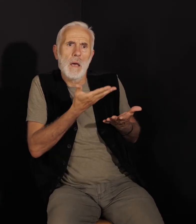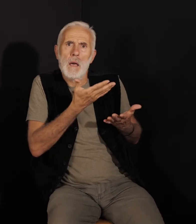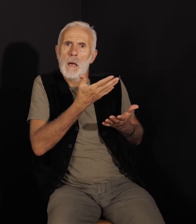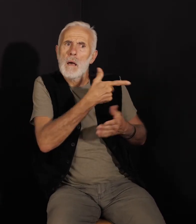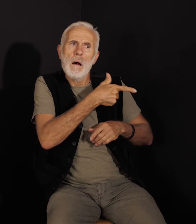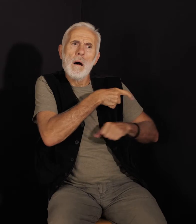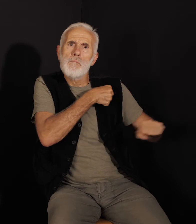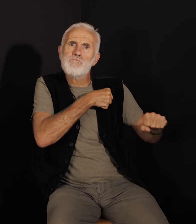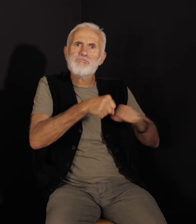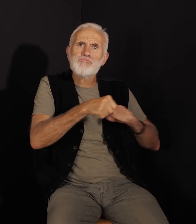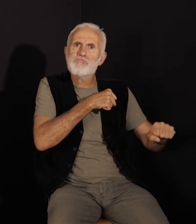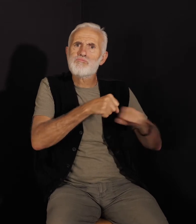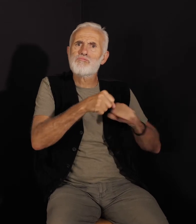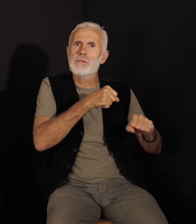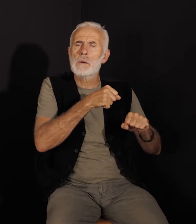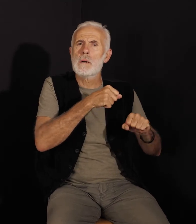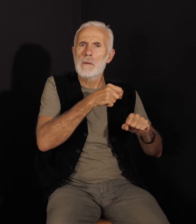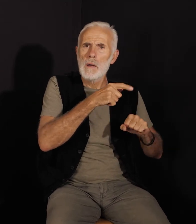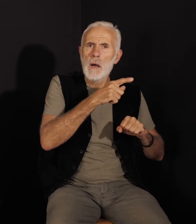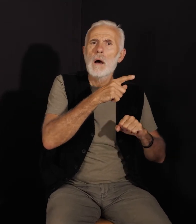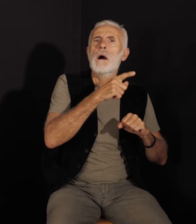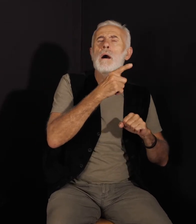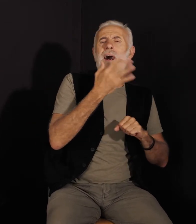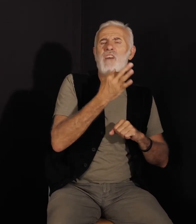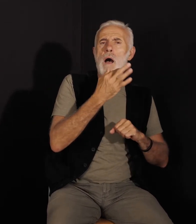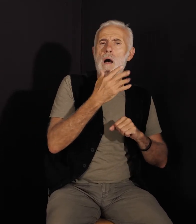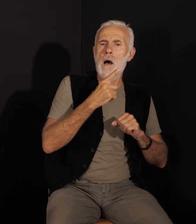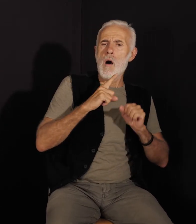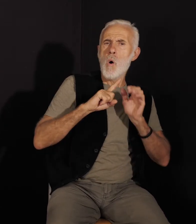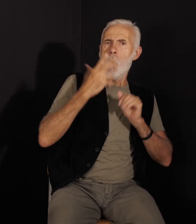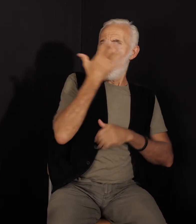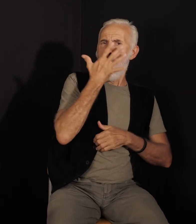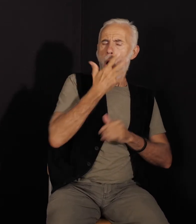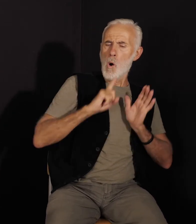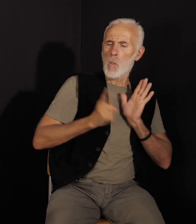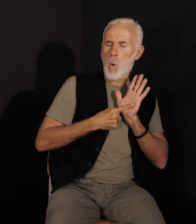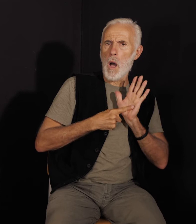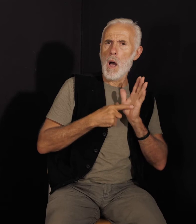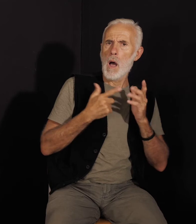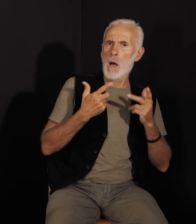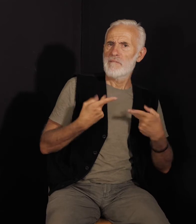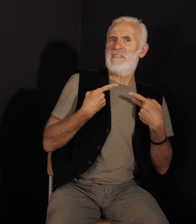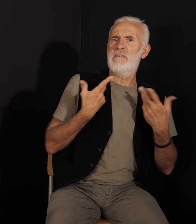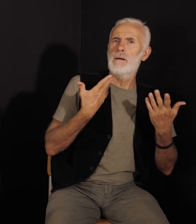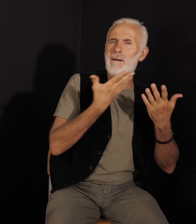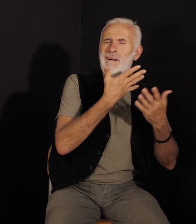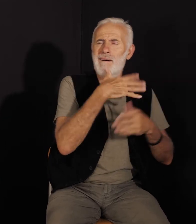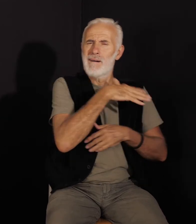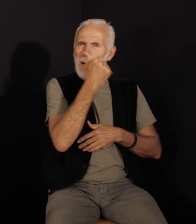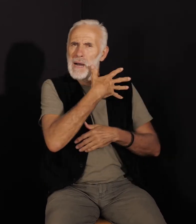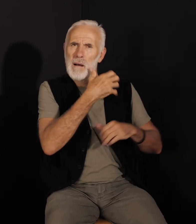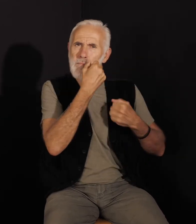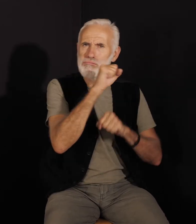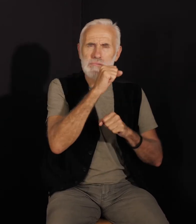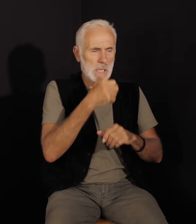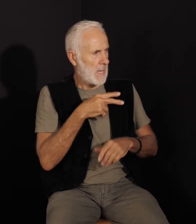droits civiques avec Black Lives Matter. On trouve vraiment une résonance et au final, on se dit que peut-être les